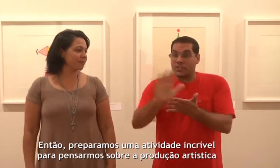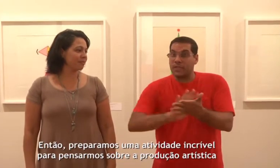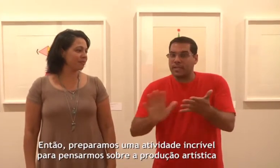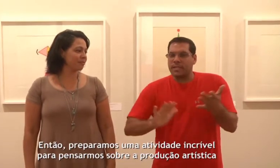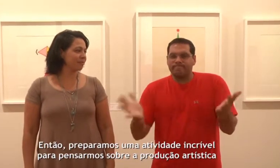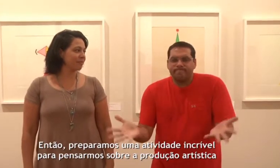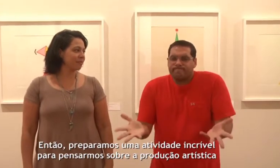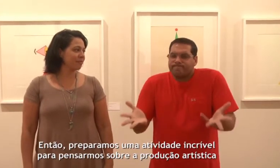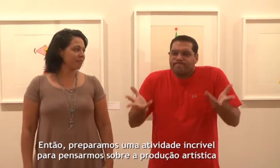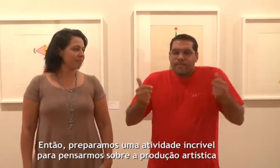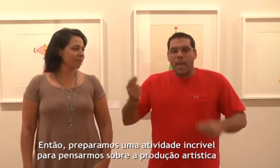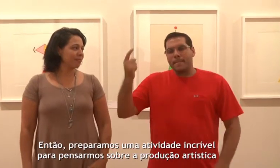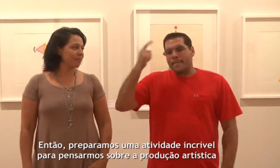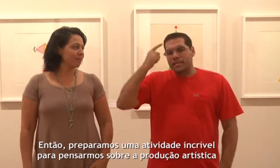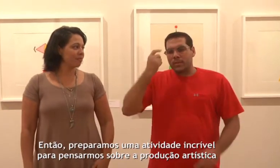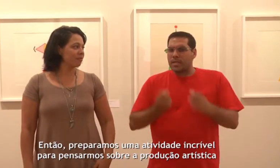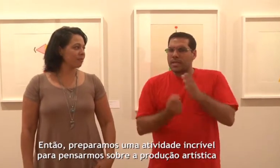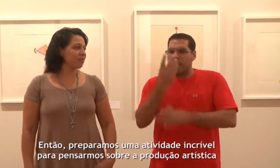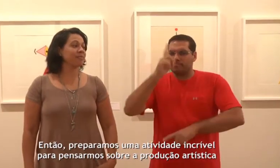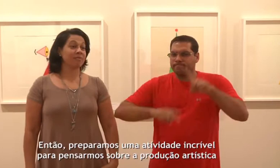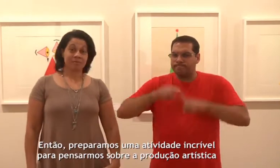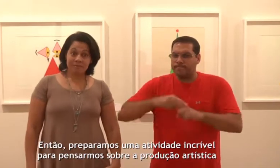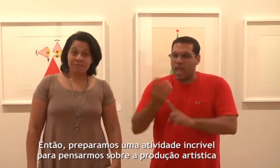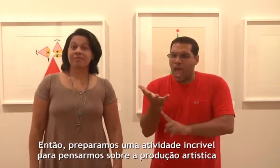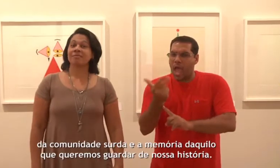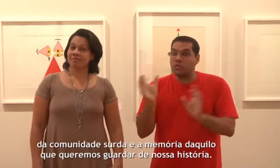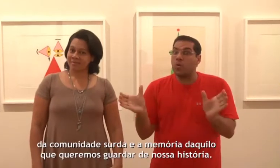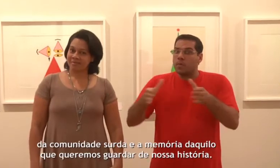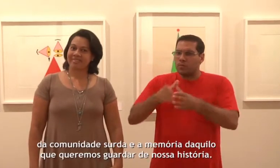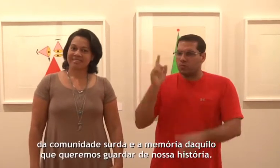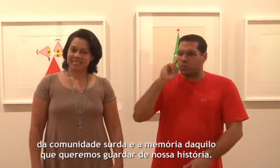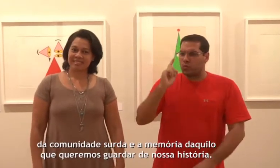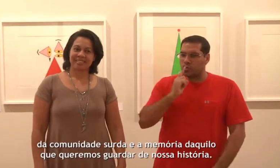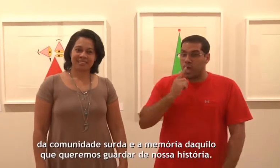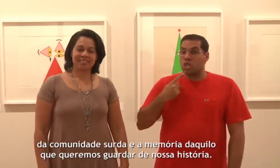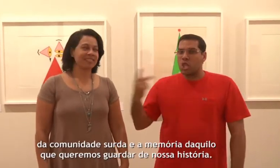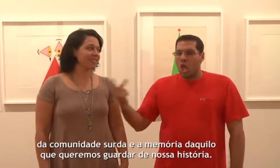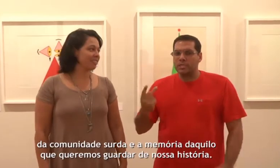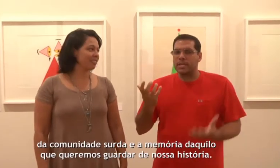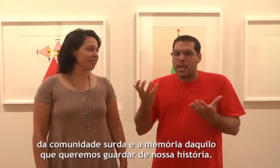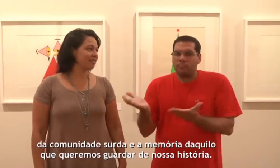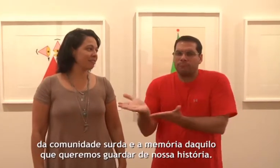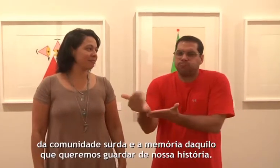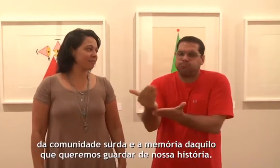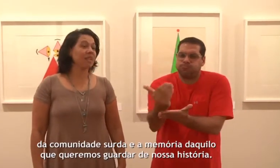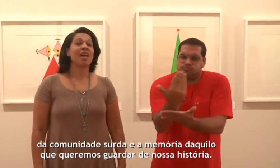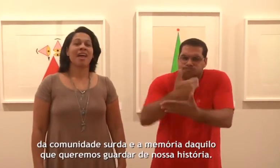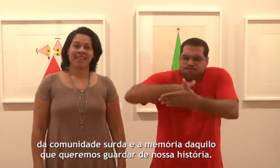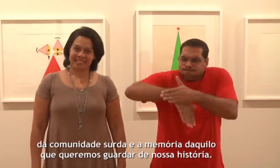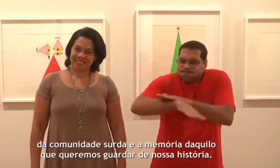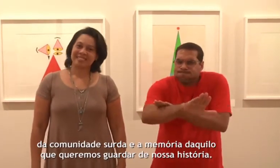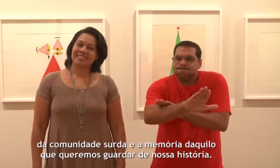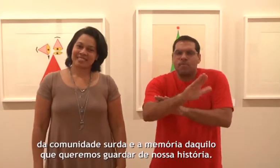incrível para pensarmos sobre a produção artística da comunidade surda e a memória daquilo que queremos